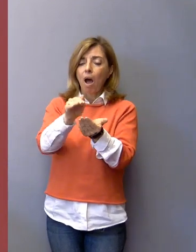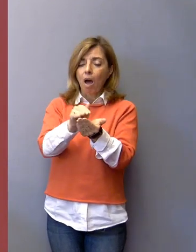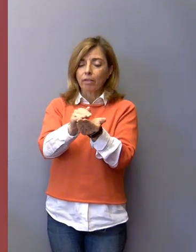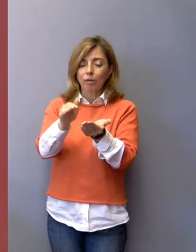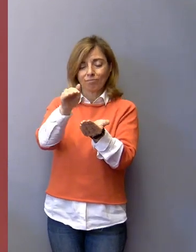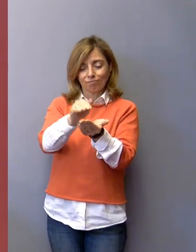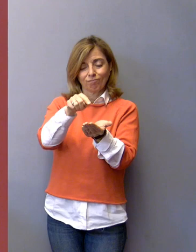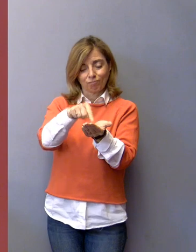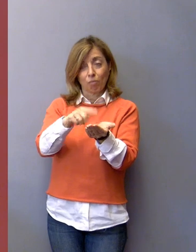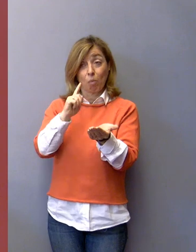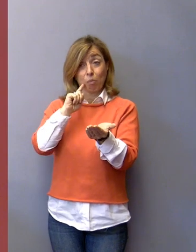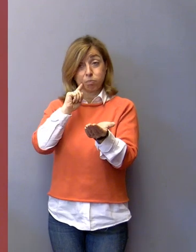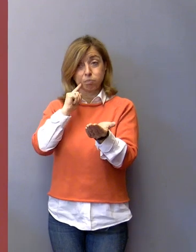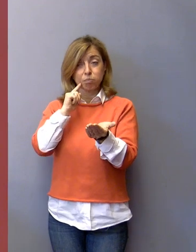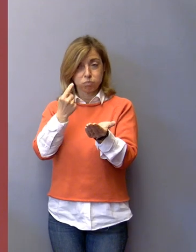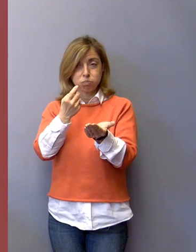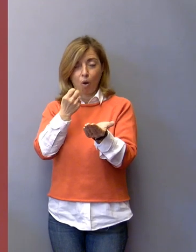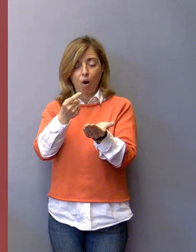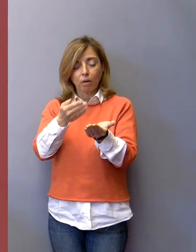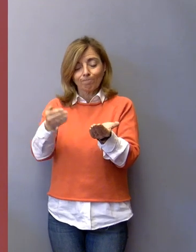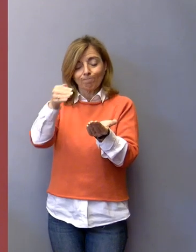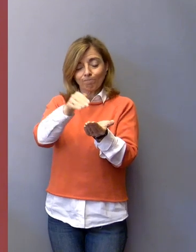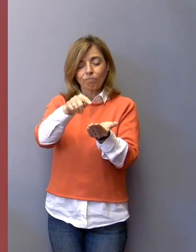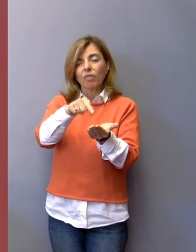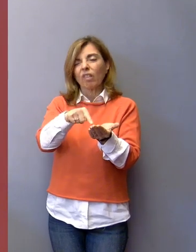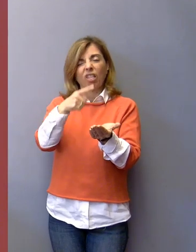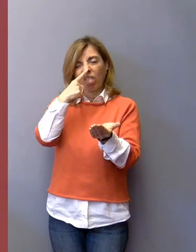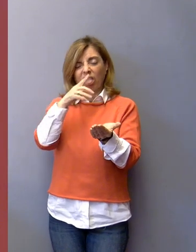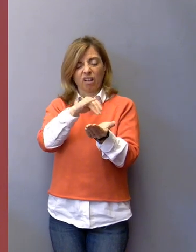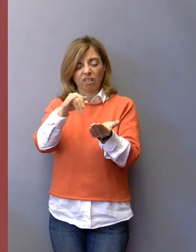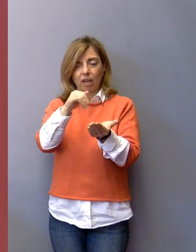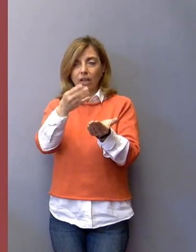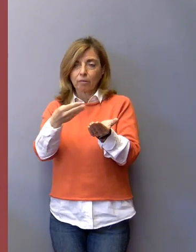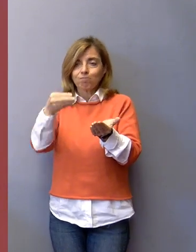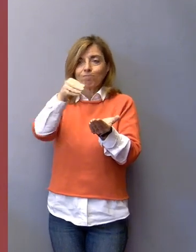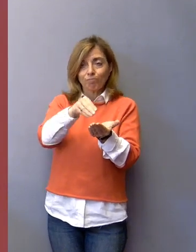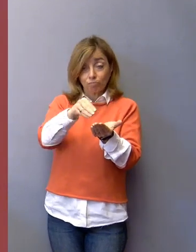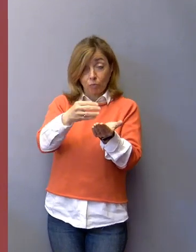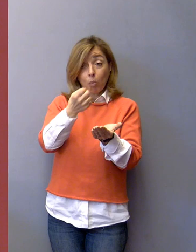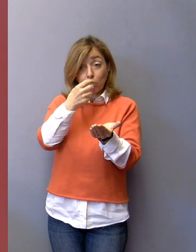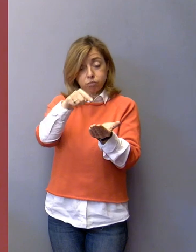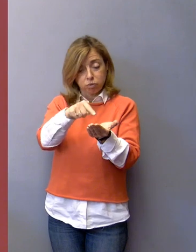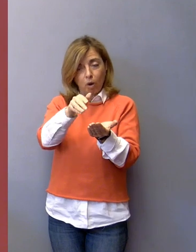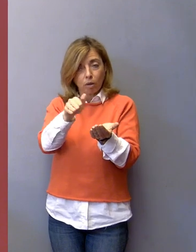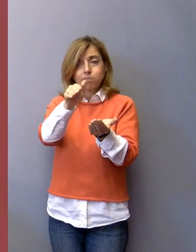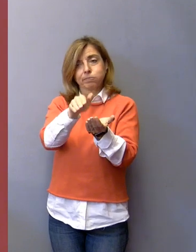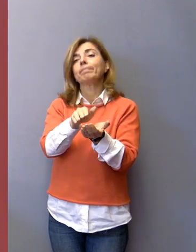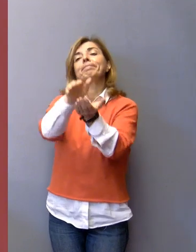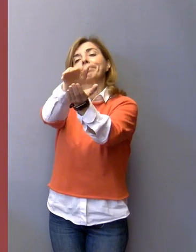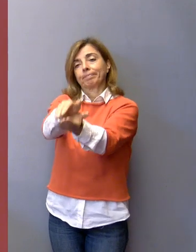negativa un'altra cosa buona e avete detto Beccatevi tutto il pacchetto senza possibilità di discutere